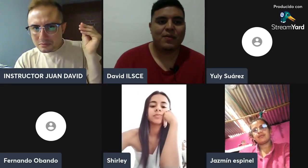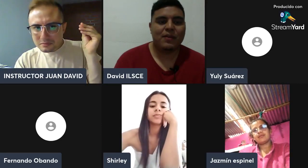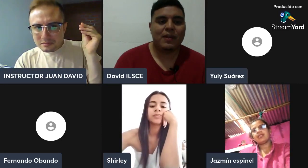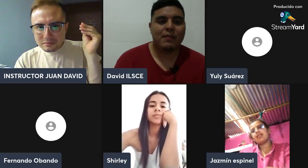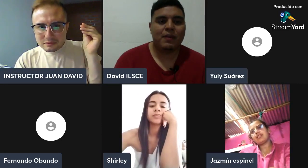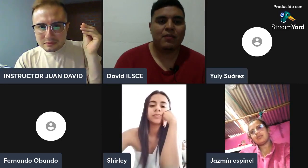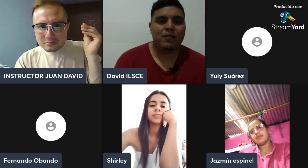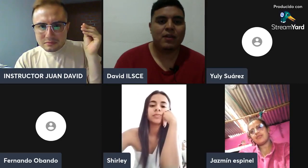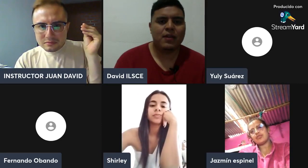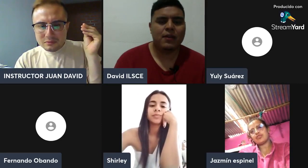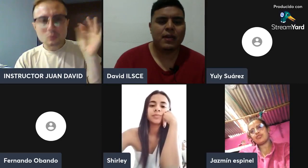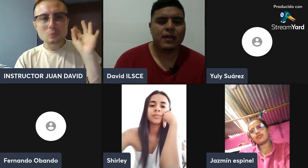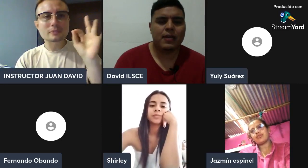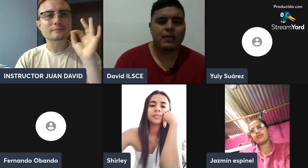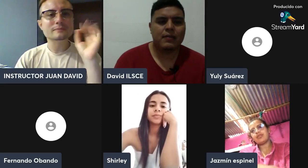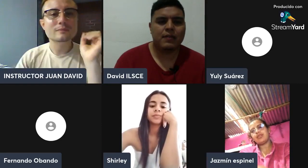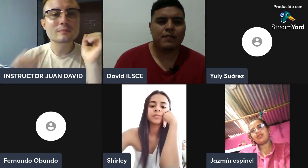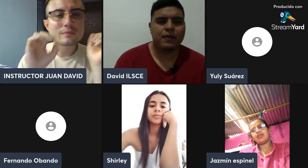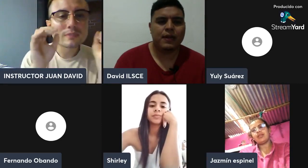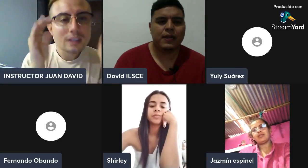Otra persona creo que se fue.